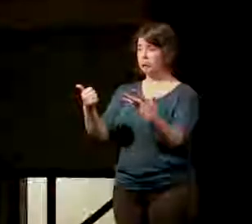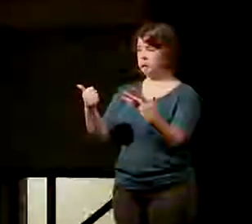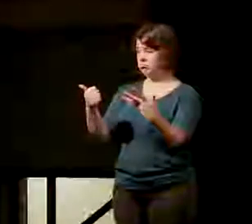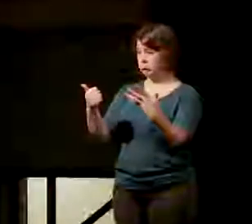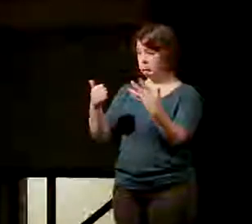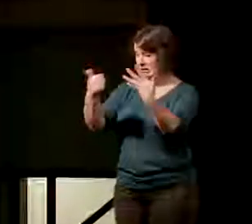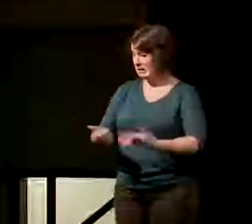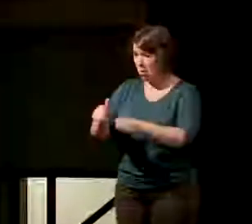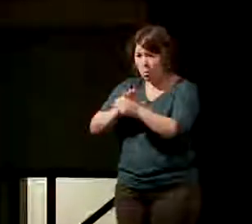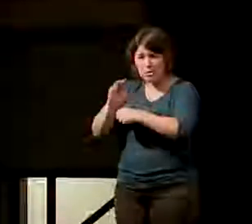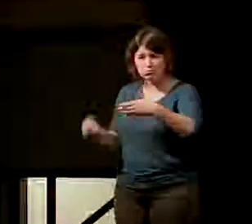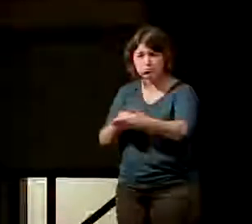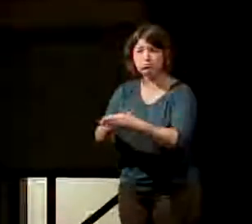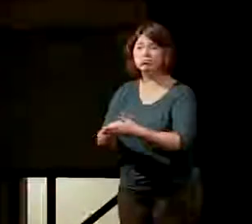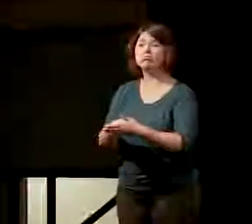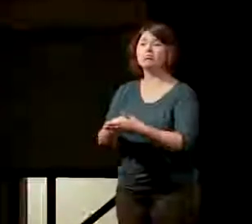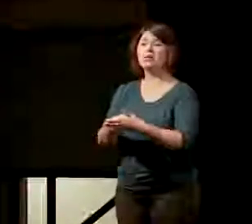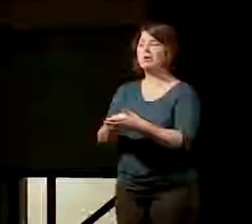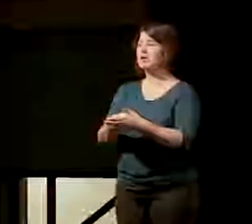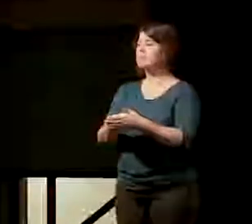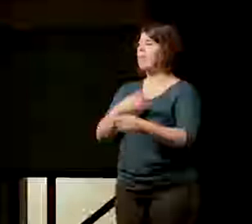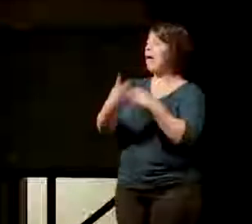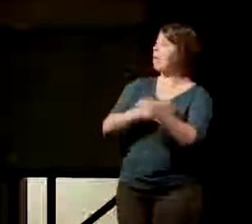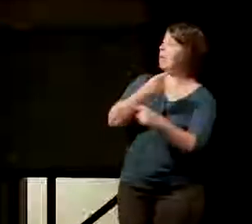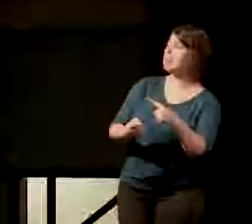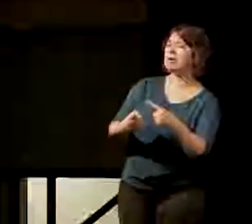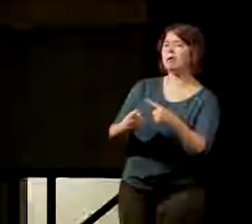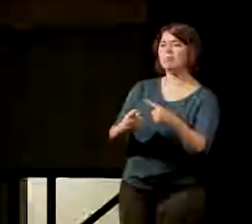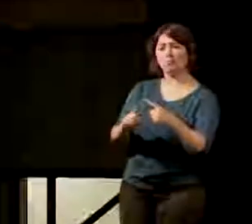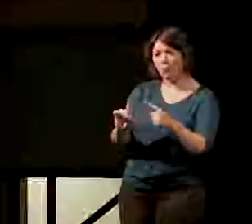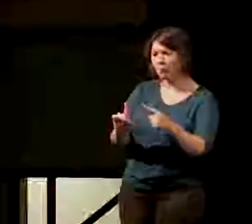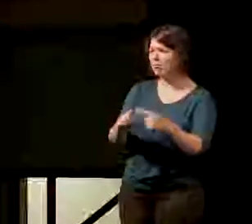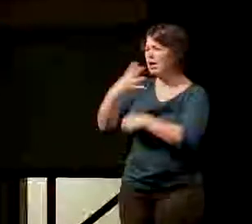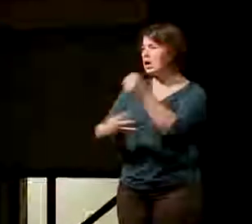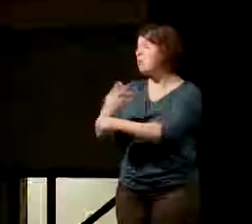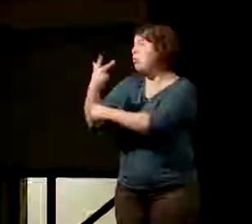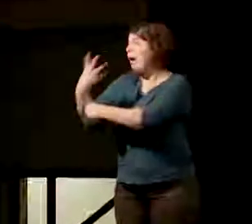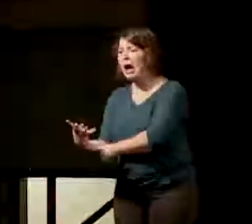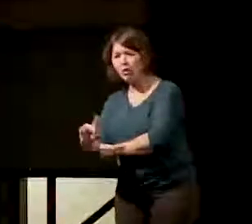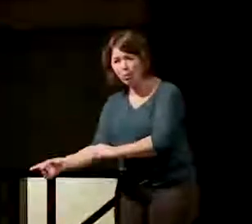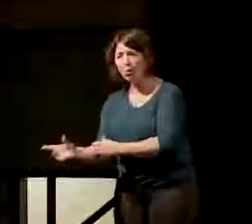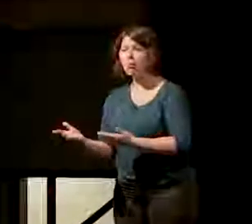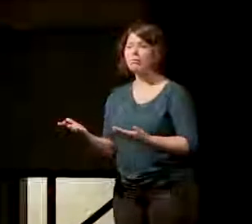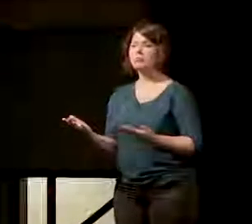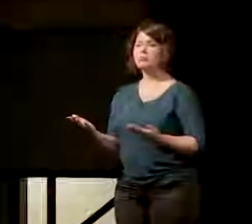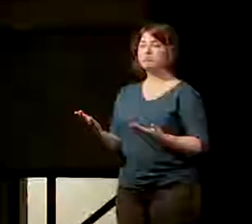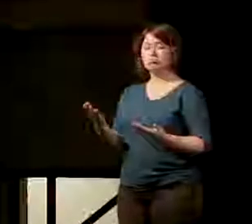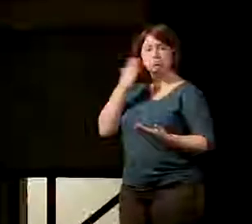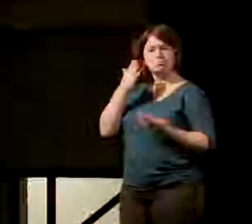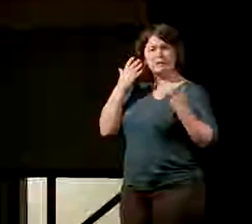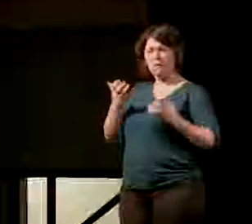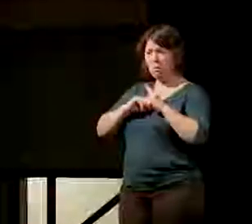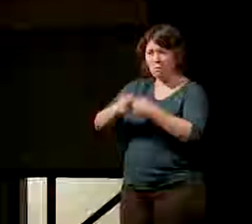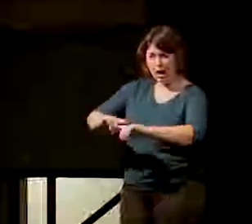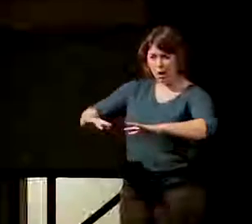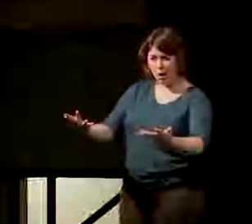mandat complet, pas de 4 ans et demi, pas de 4 ans 3/4. Et si je devais vous